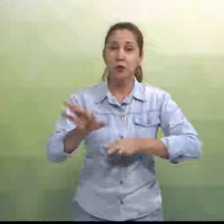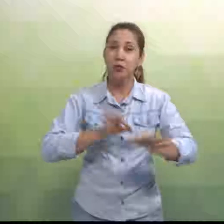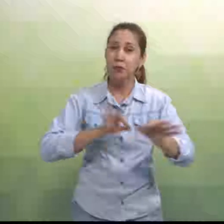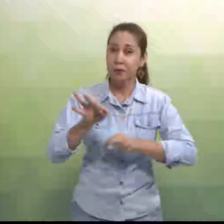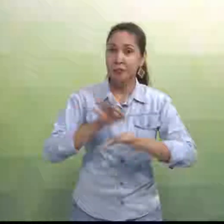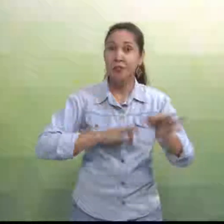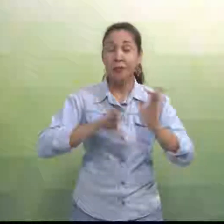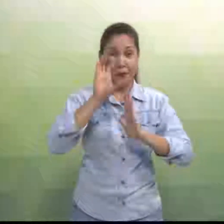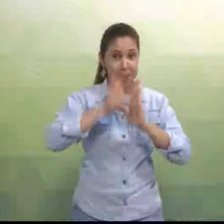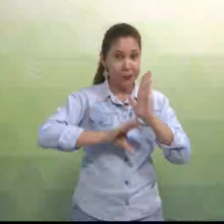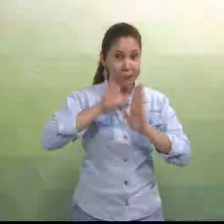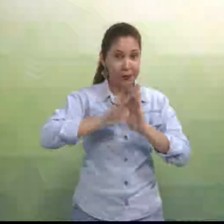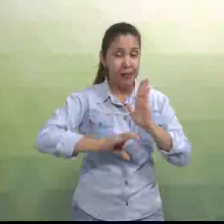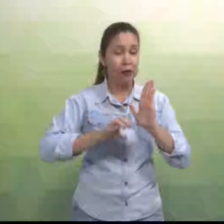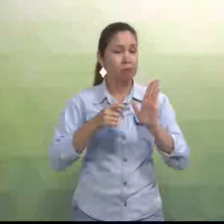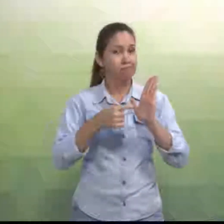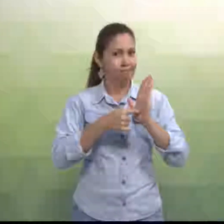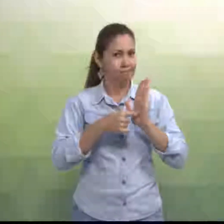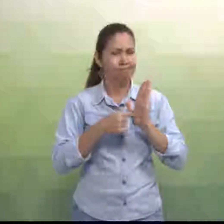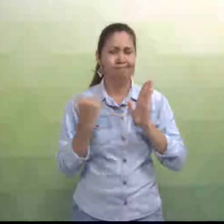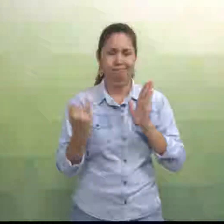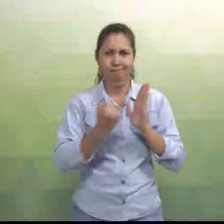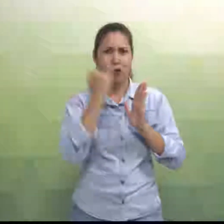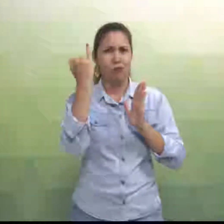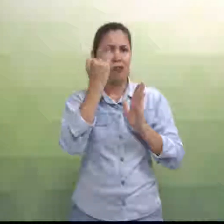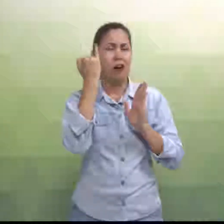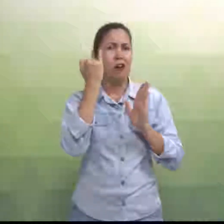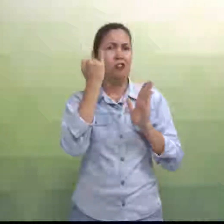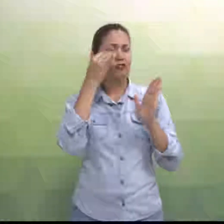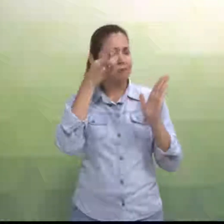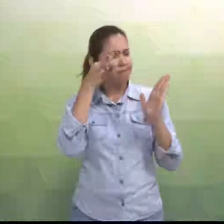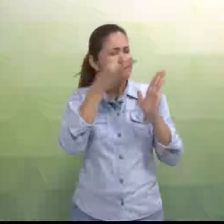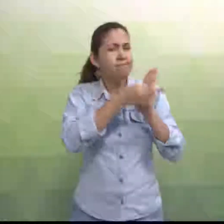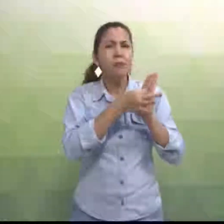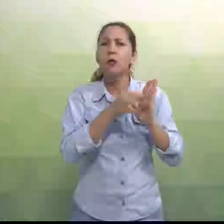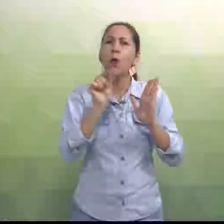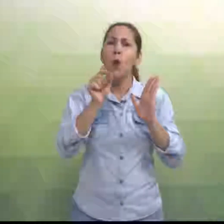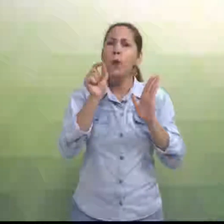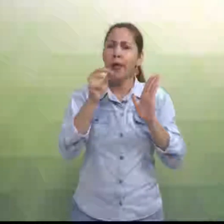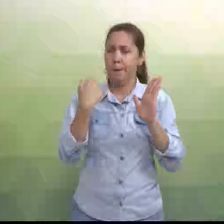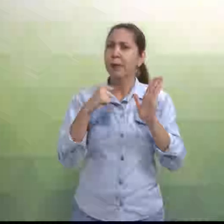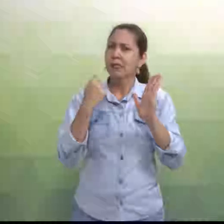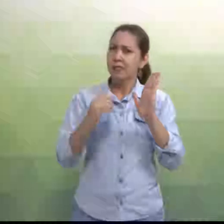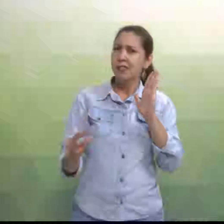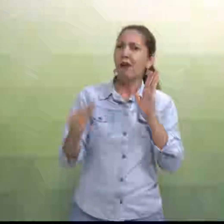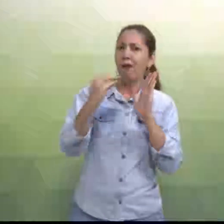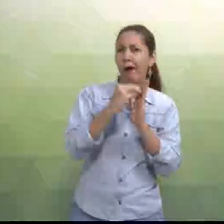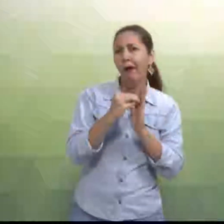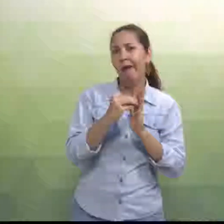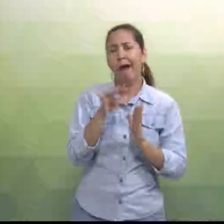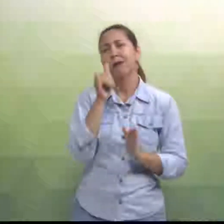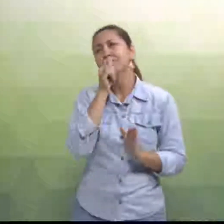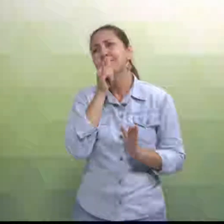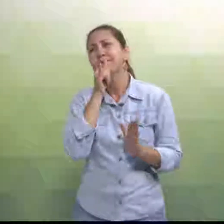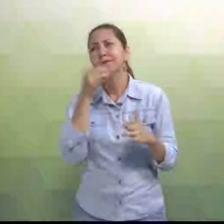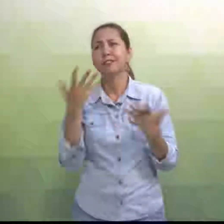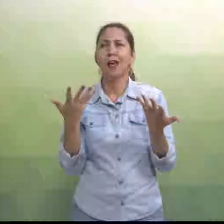No momento do planejamento da organização curricular, é muito importante que se atenha a alguns